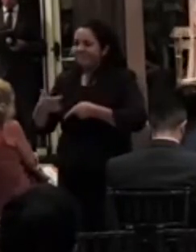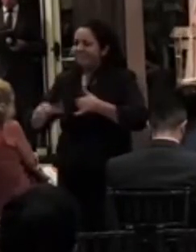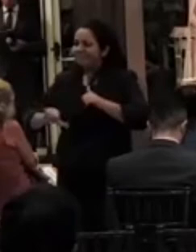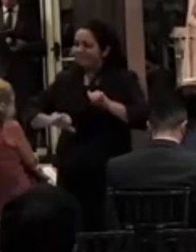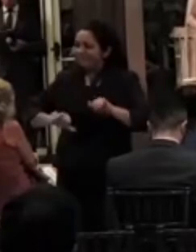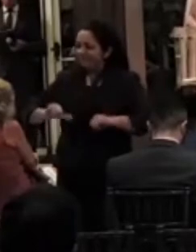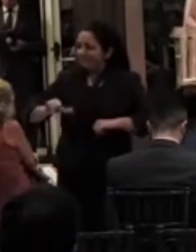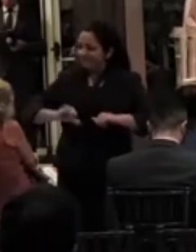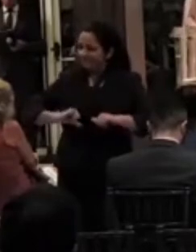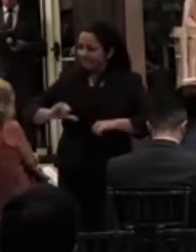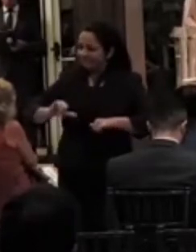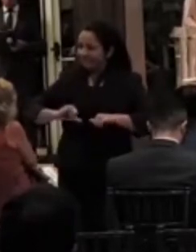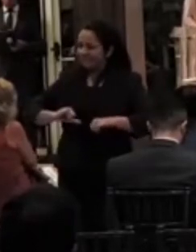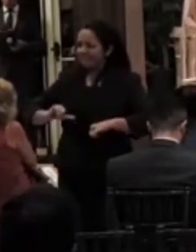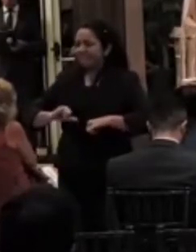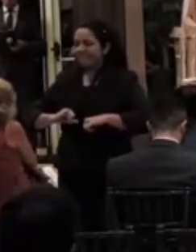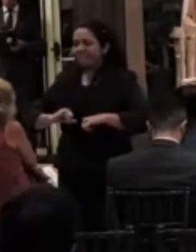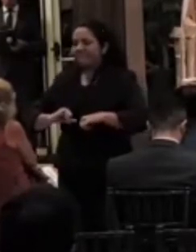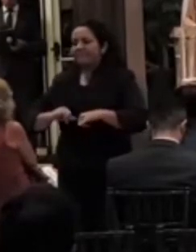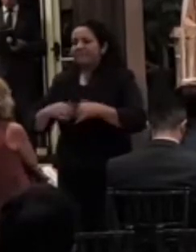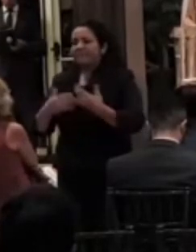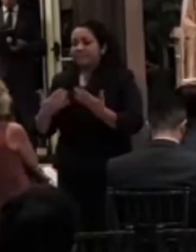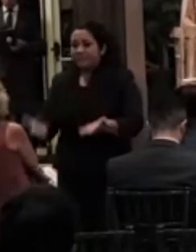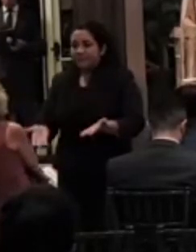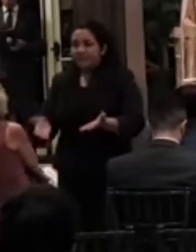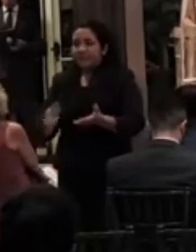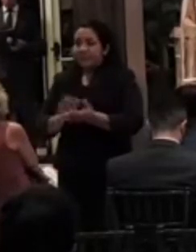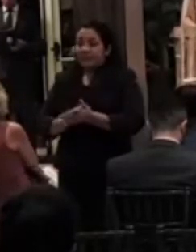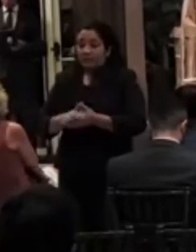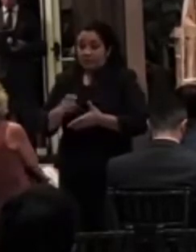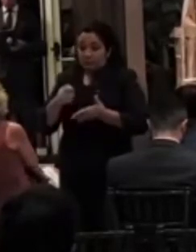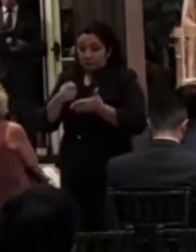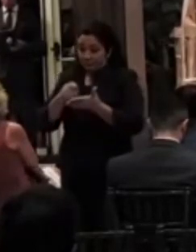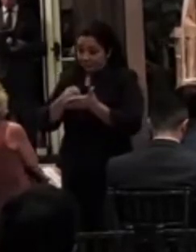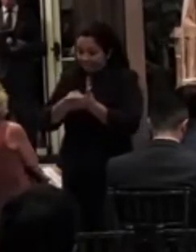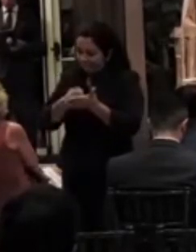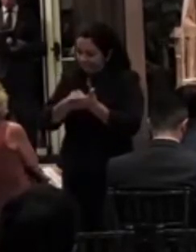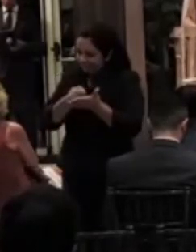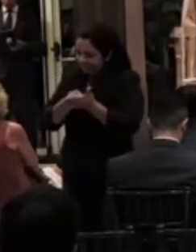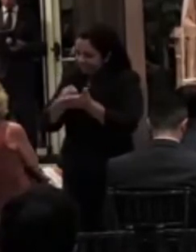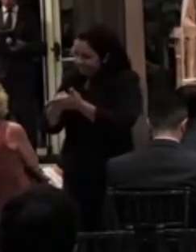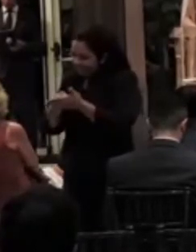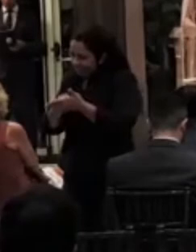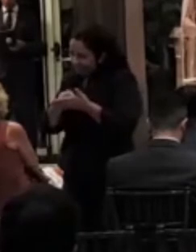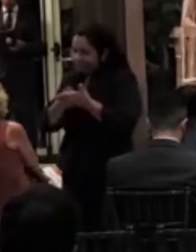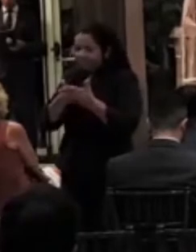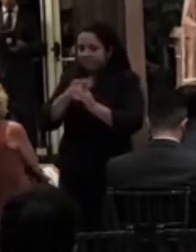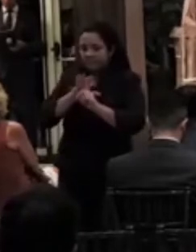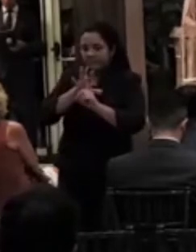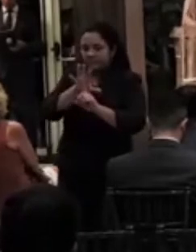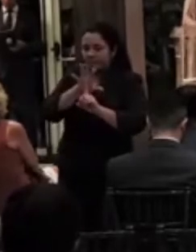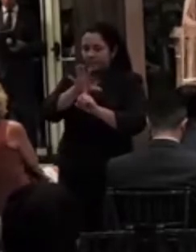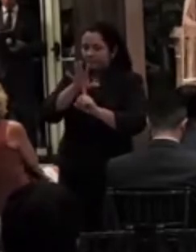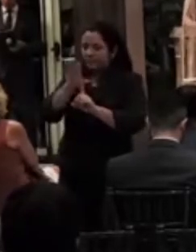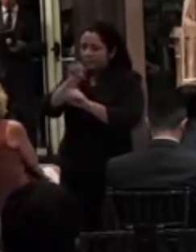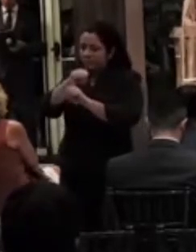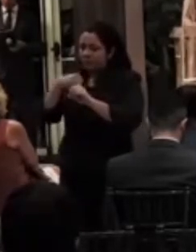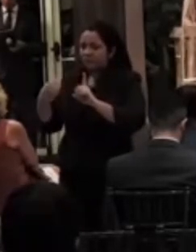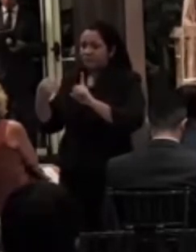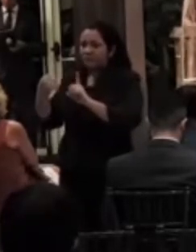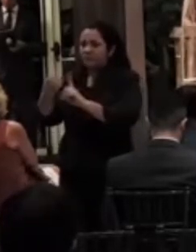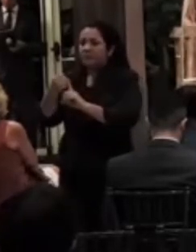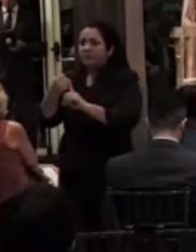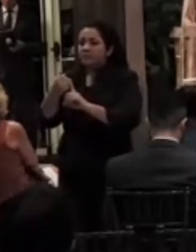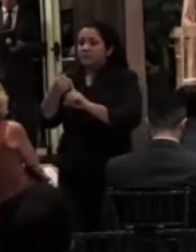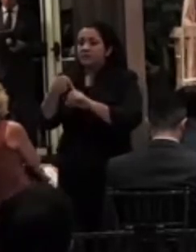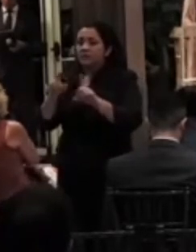sofrido e necessitado. O conservadorismo ceifa a dignidade à humanidade daqueles que só há muito pouco